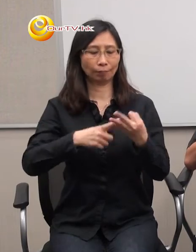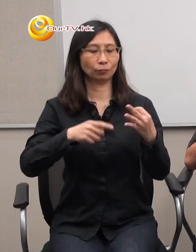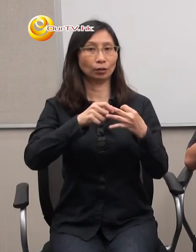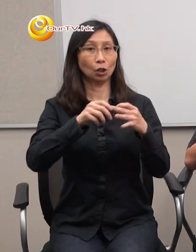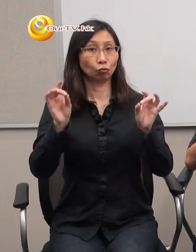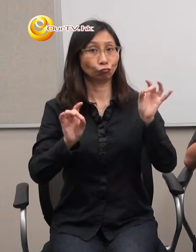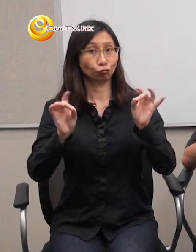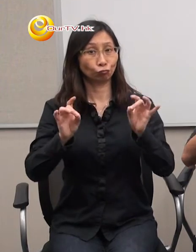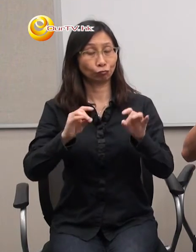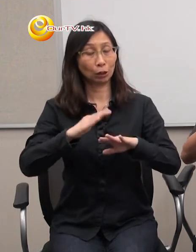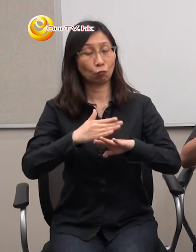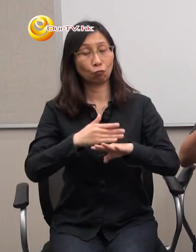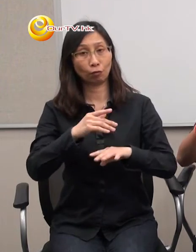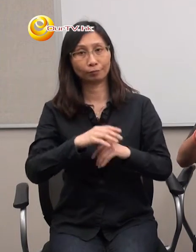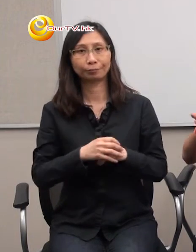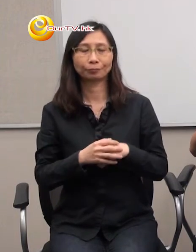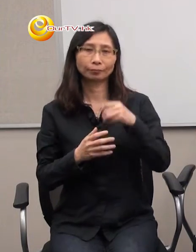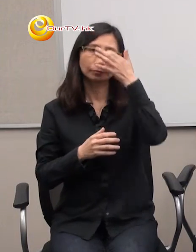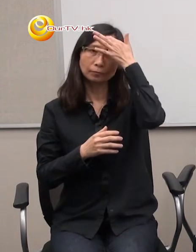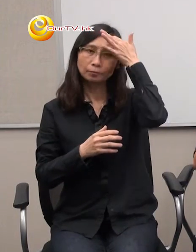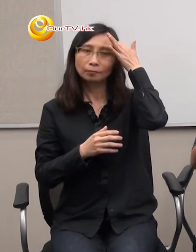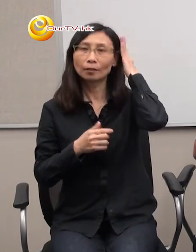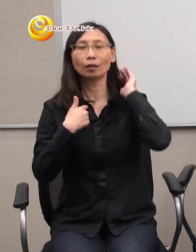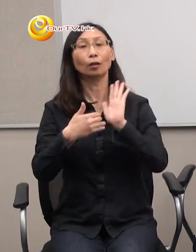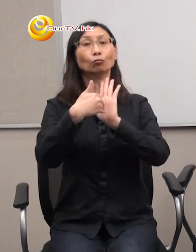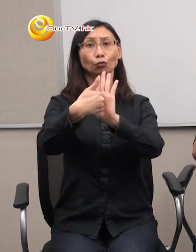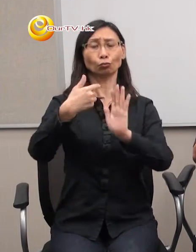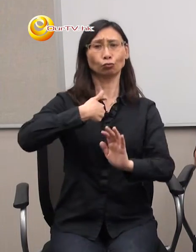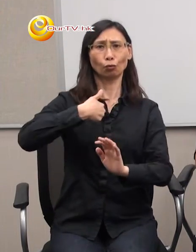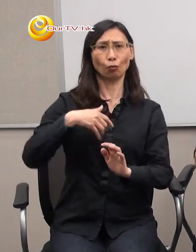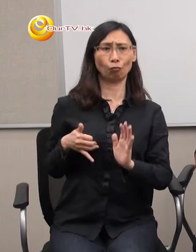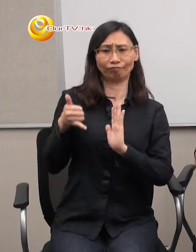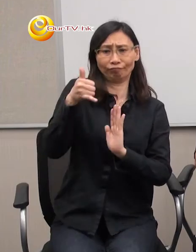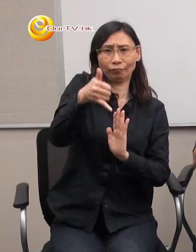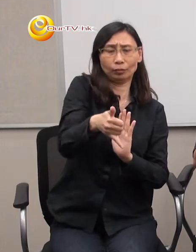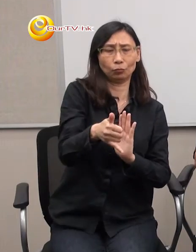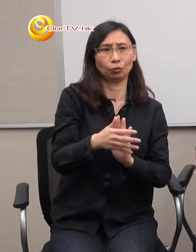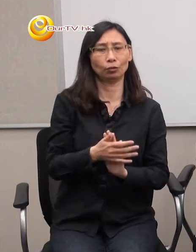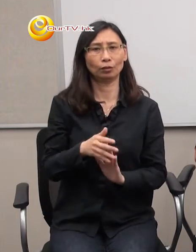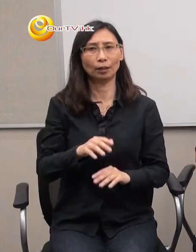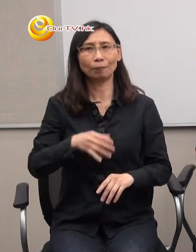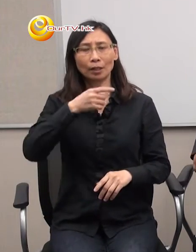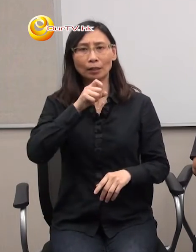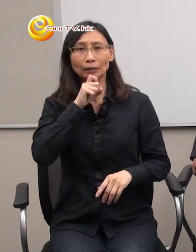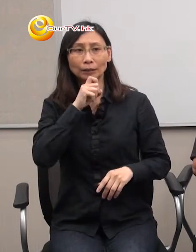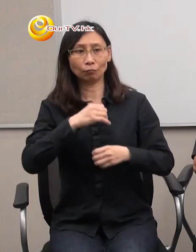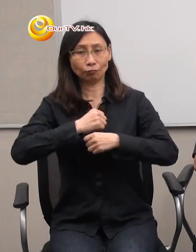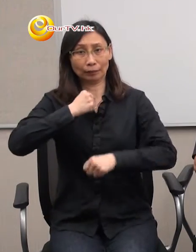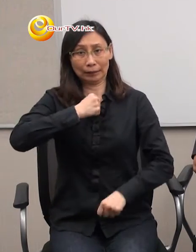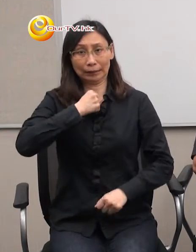都見到佢喎，即係話俾即係雖然間攔咗我啊，唔俾我喺記者在場嗰陣時去到